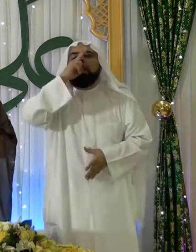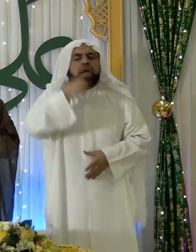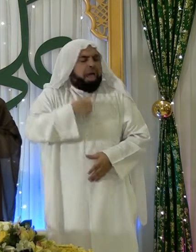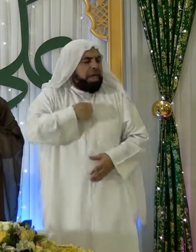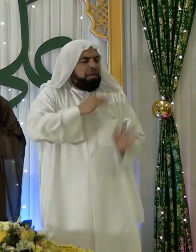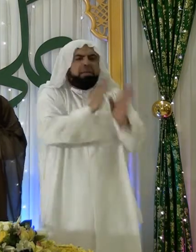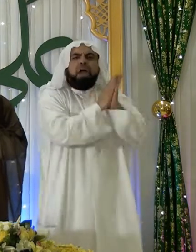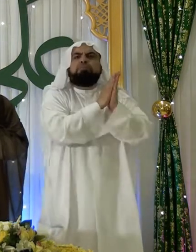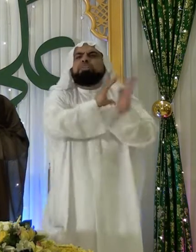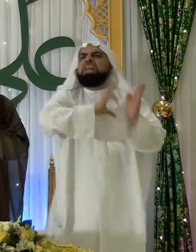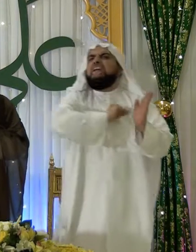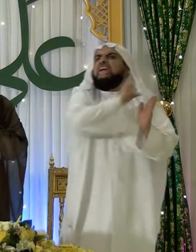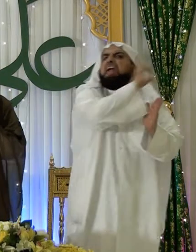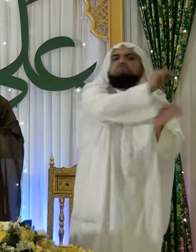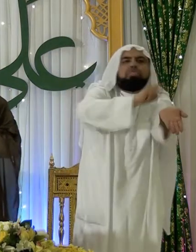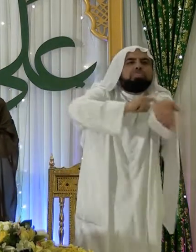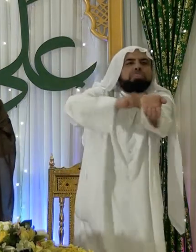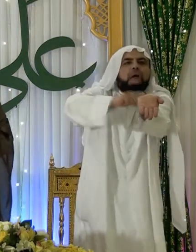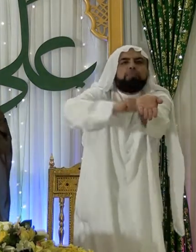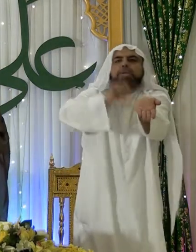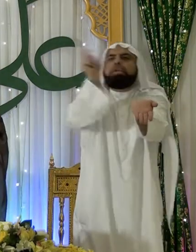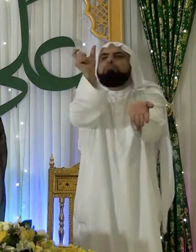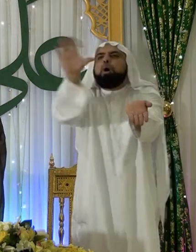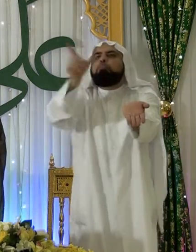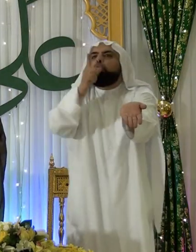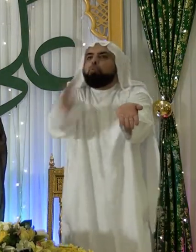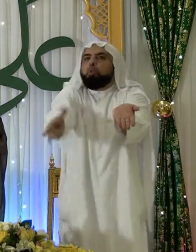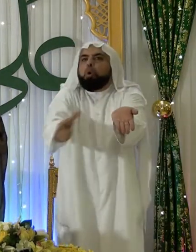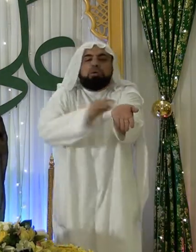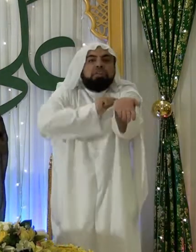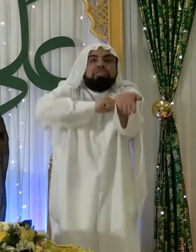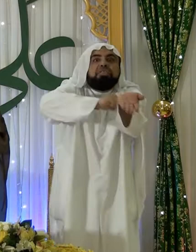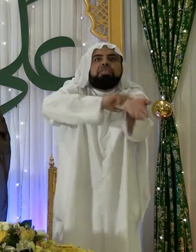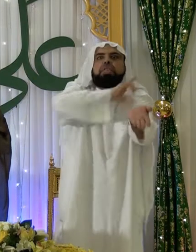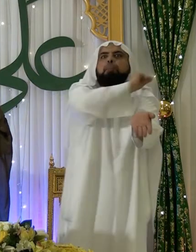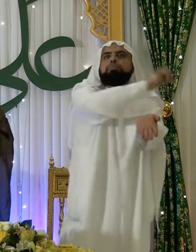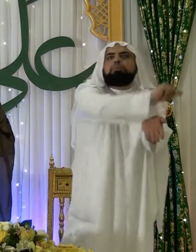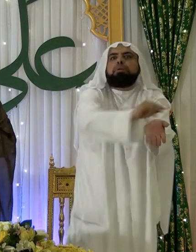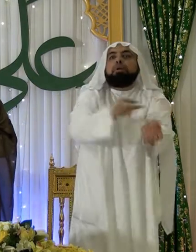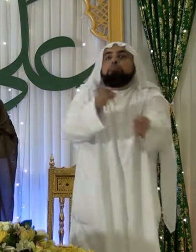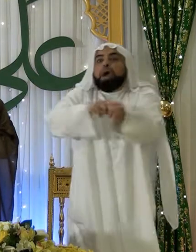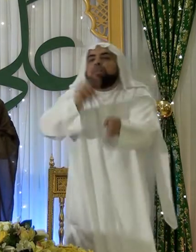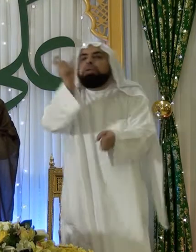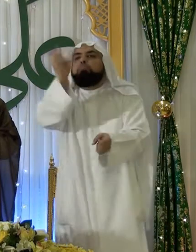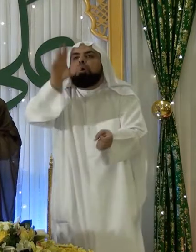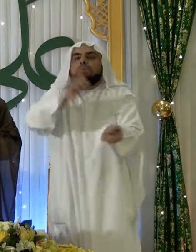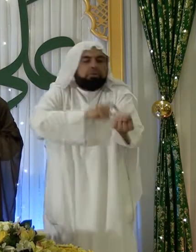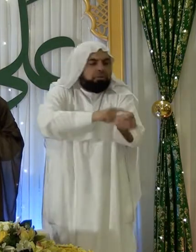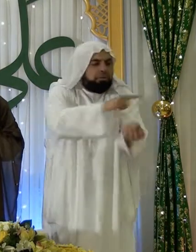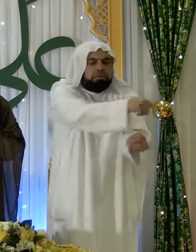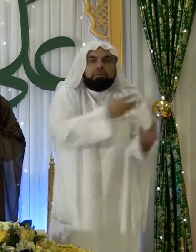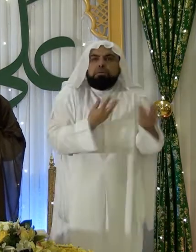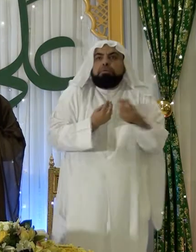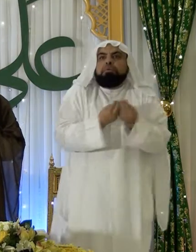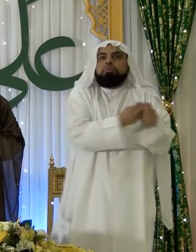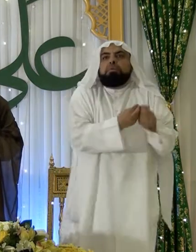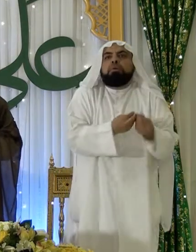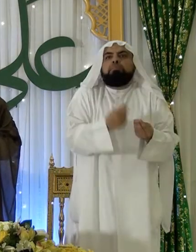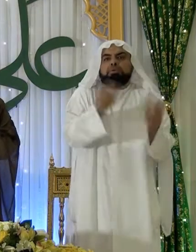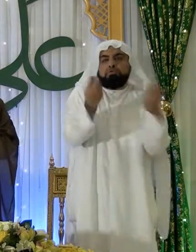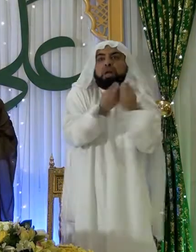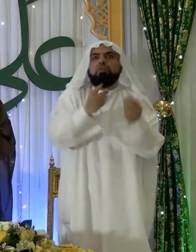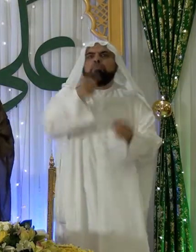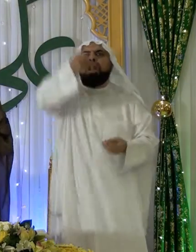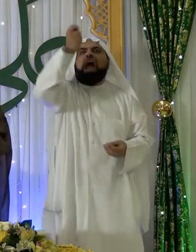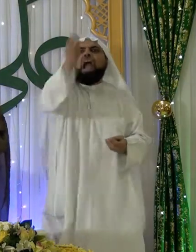وأنا منه، وحينا يقول: علي ولي كل مؤمن ومؤمنة